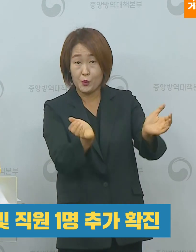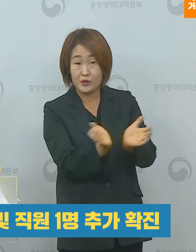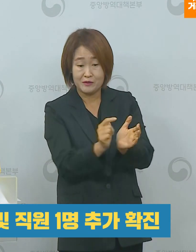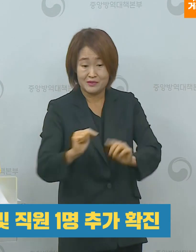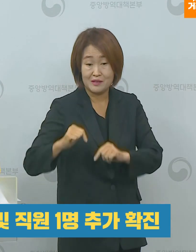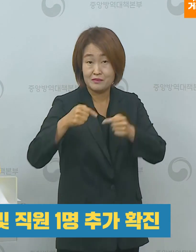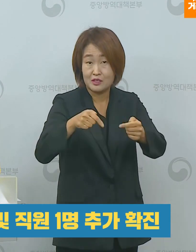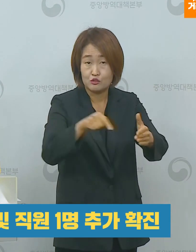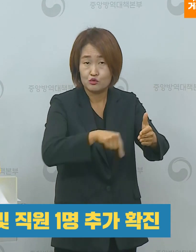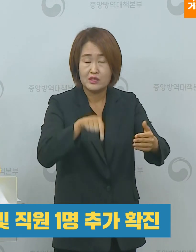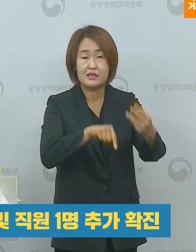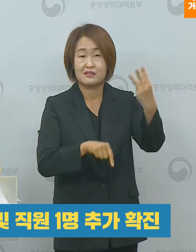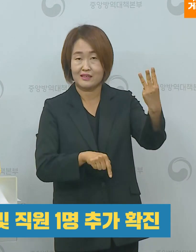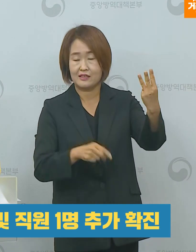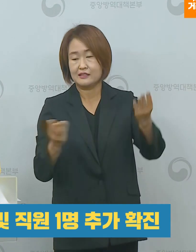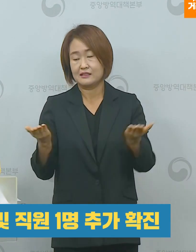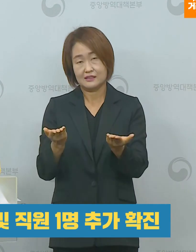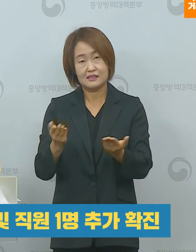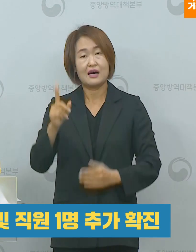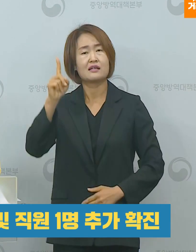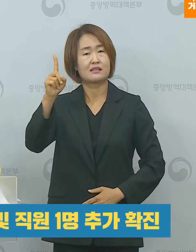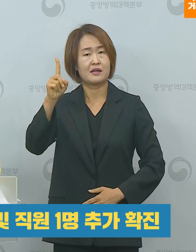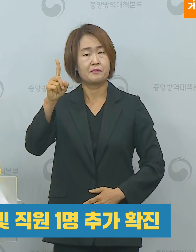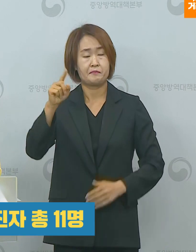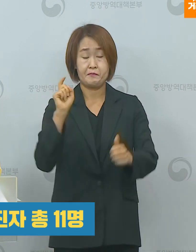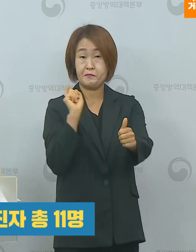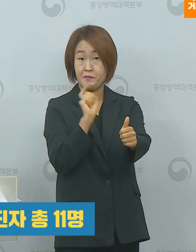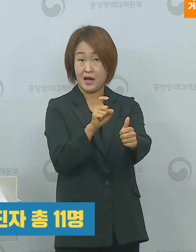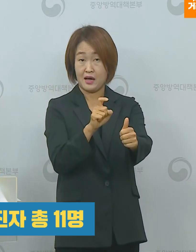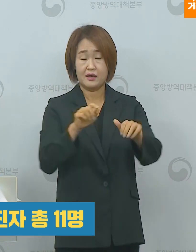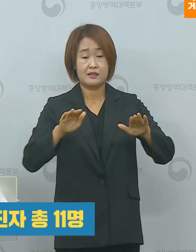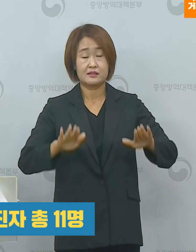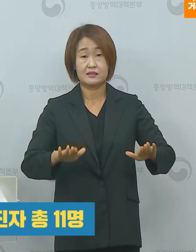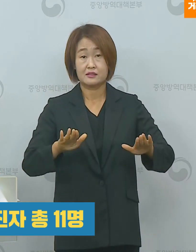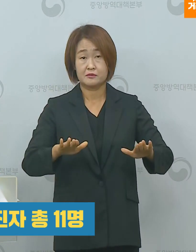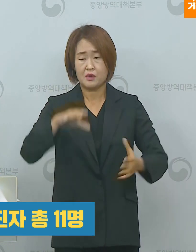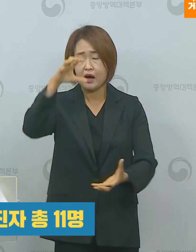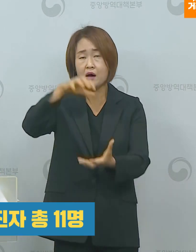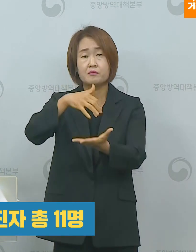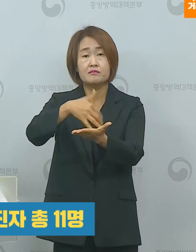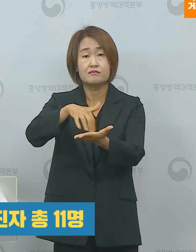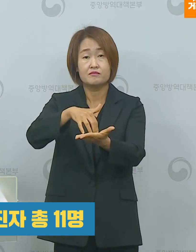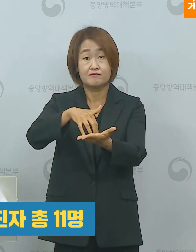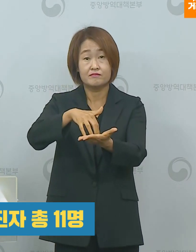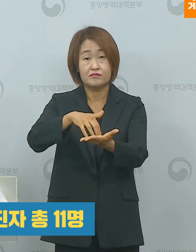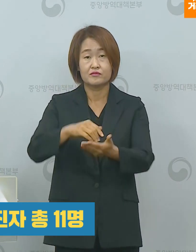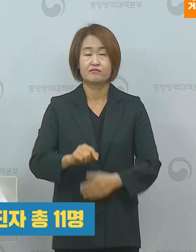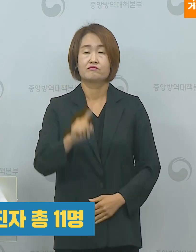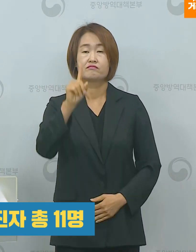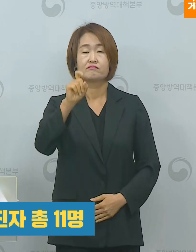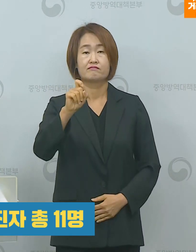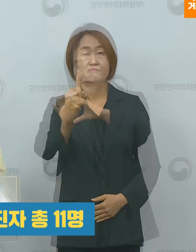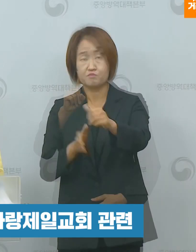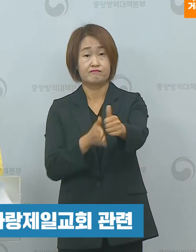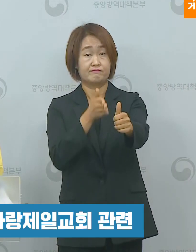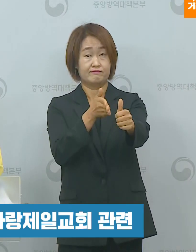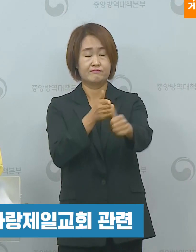중 3명, 직원 1명이 추가로 확진되어 현재까지 누적 확진자는 총